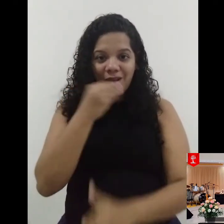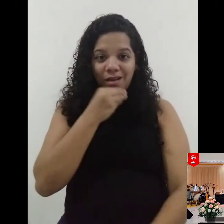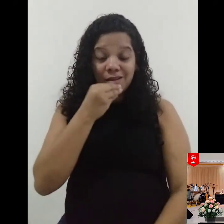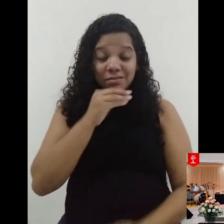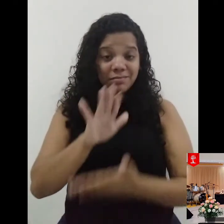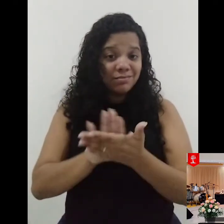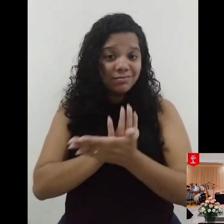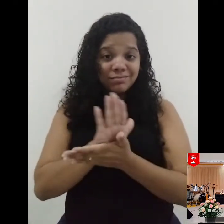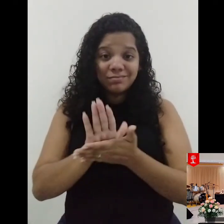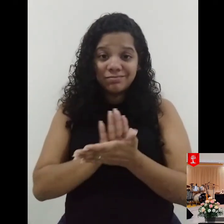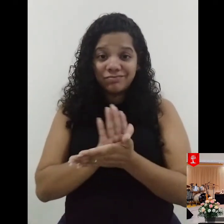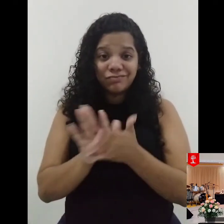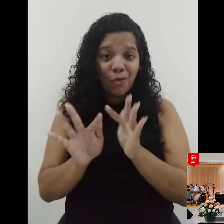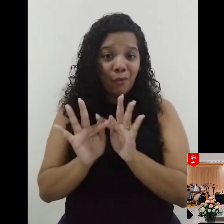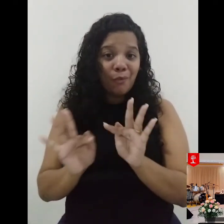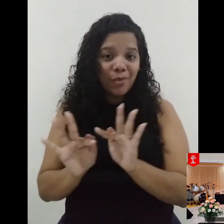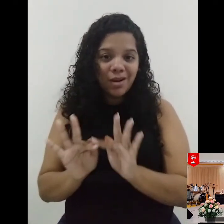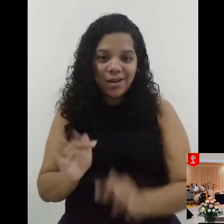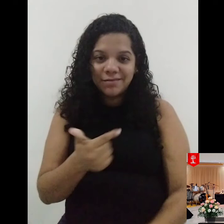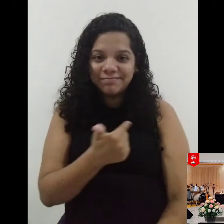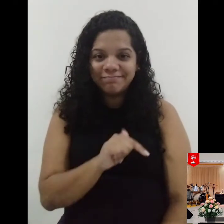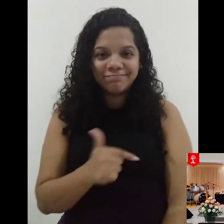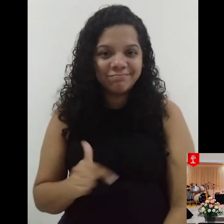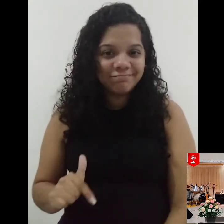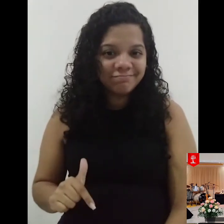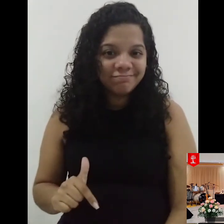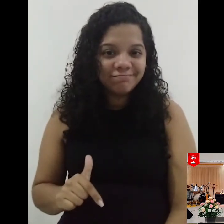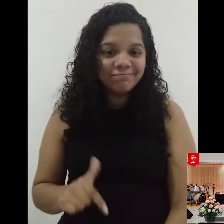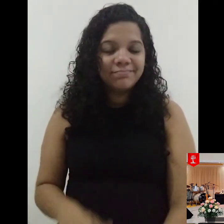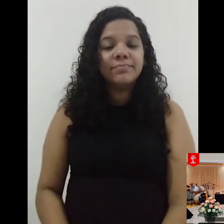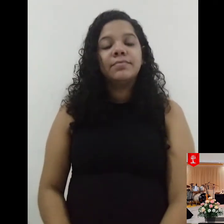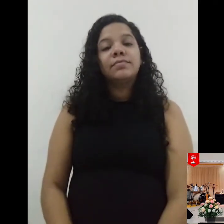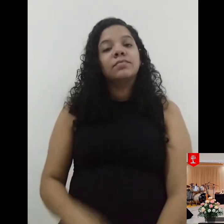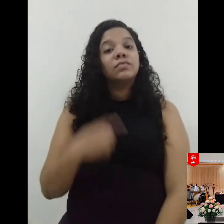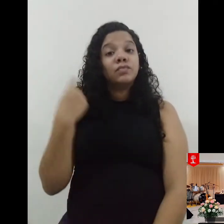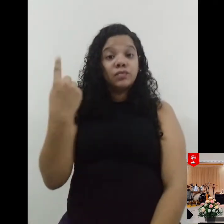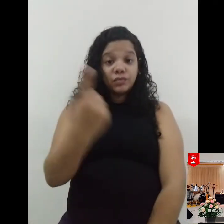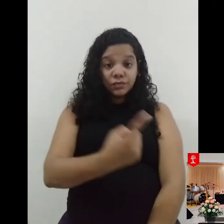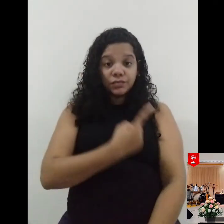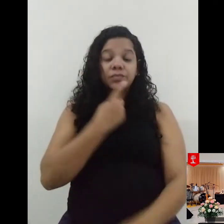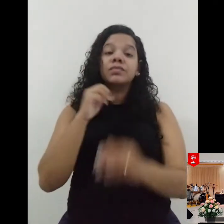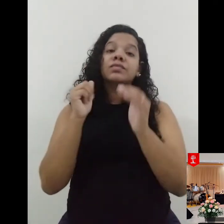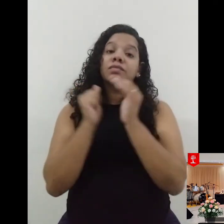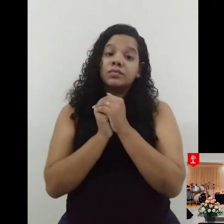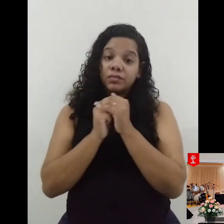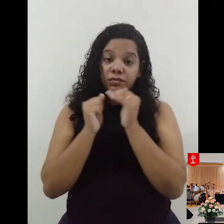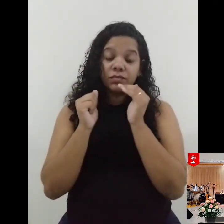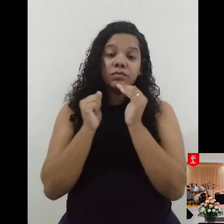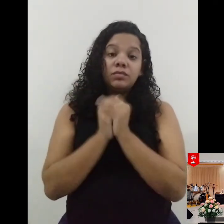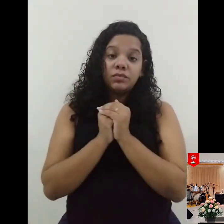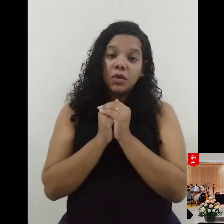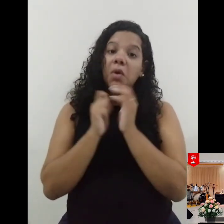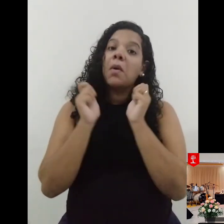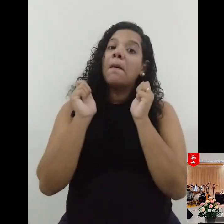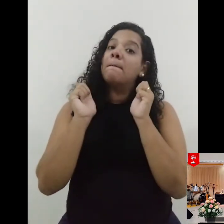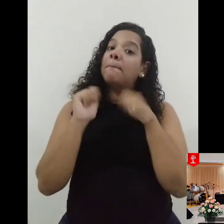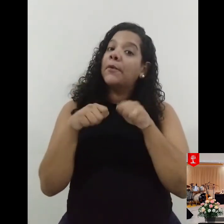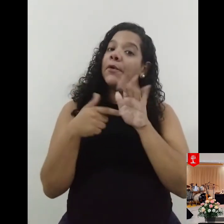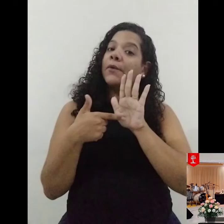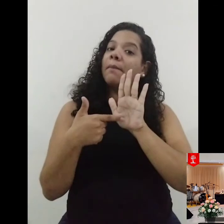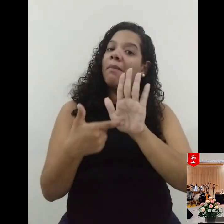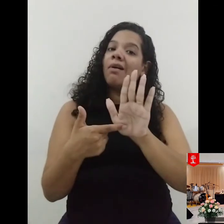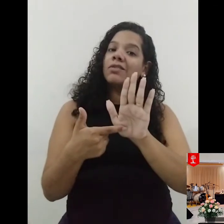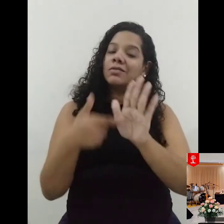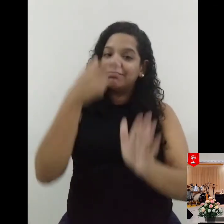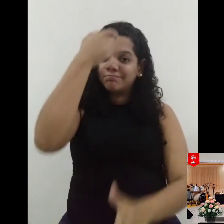olhando para as nossas deficiências, buscando a misericórdia, a graça de Deus, desejando ser